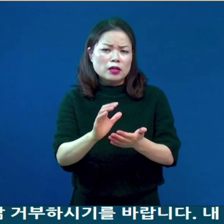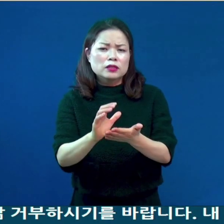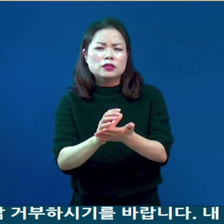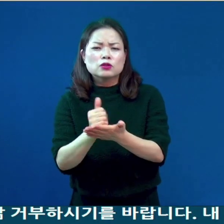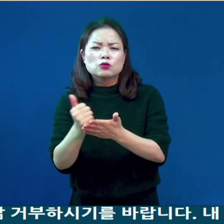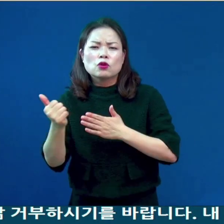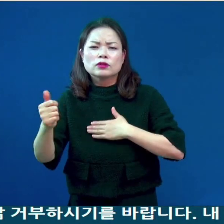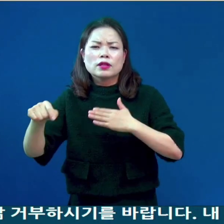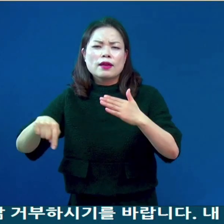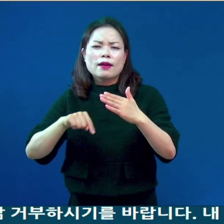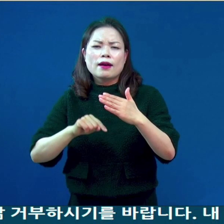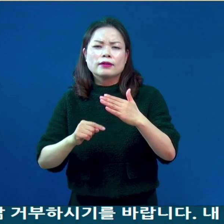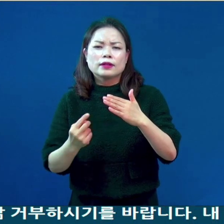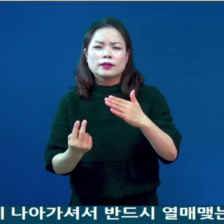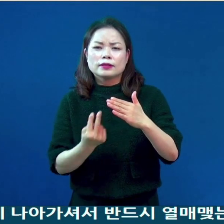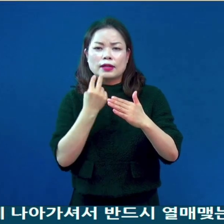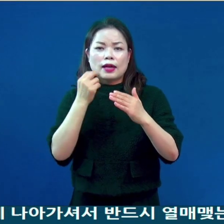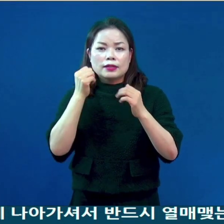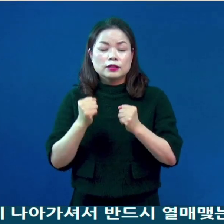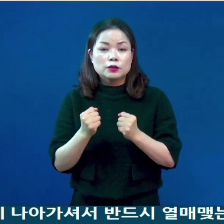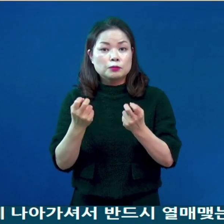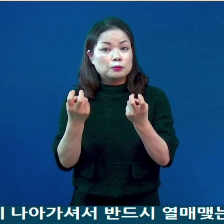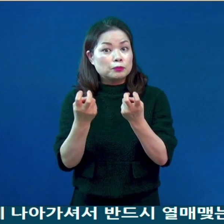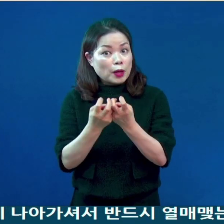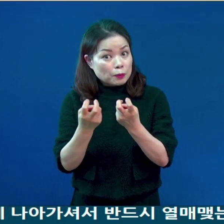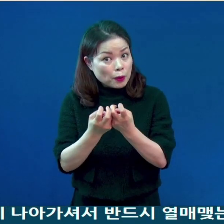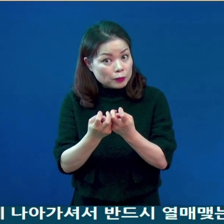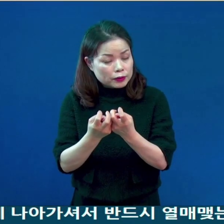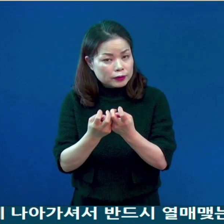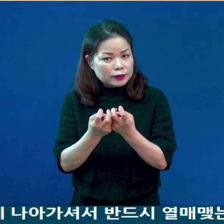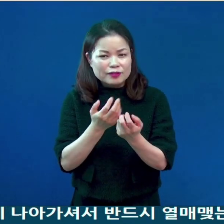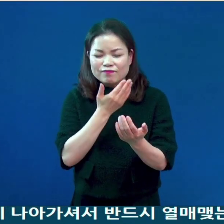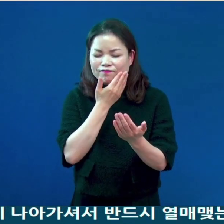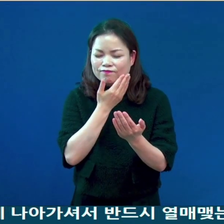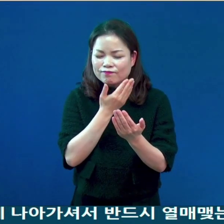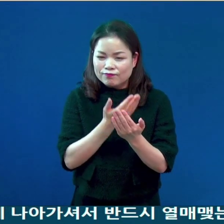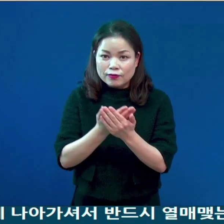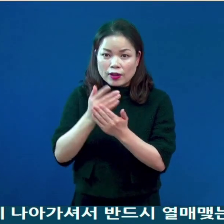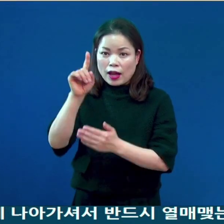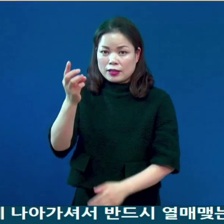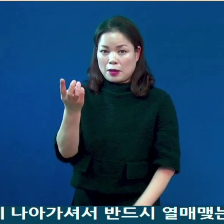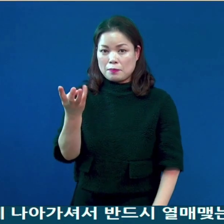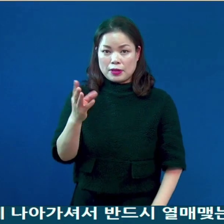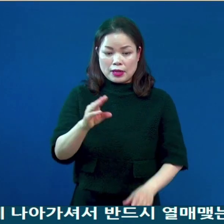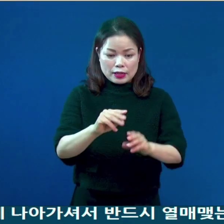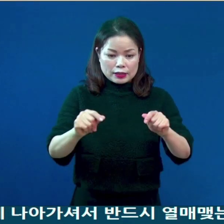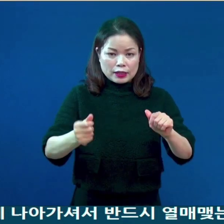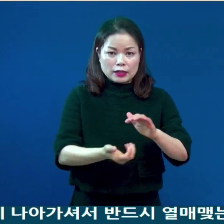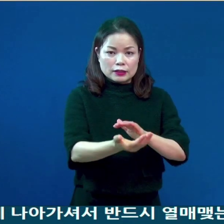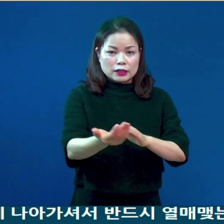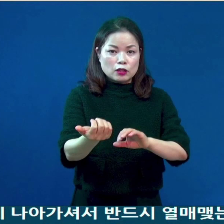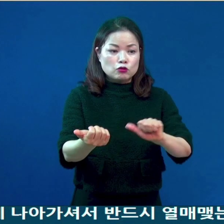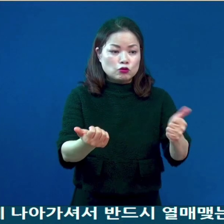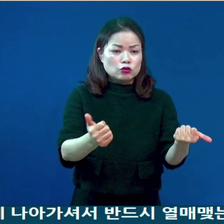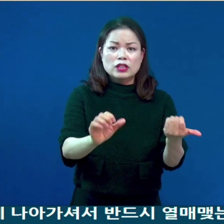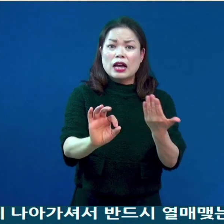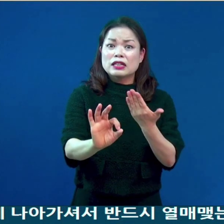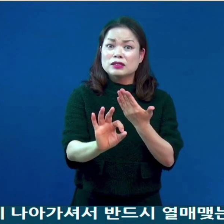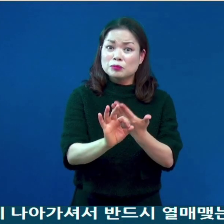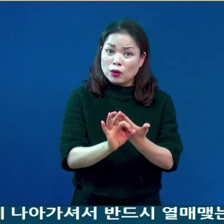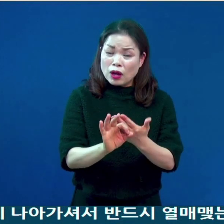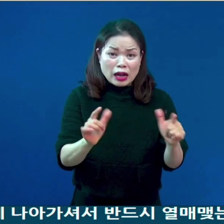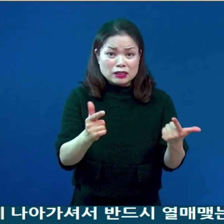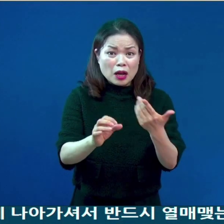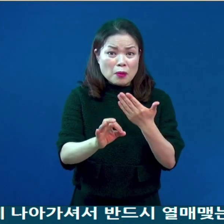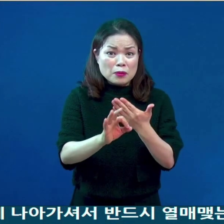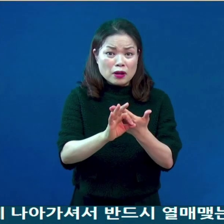그리스도가 내 안에서 사는 방법에 대한 가르침이 핵심입니다. 한 알의 밀이 땅에 떨어져 죽지 아니하면 아무